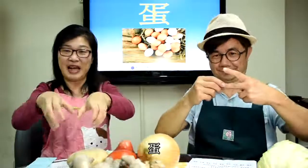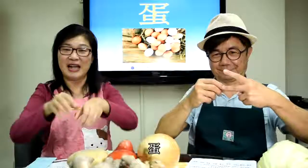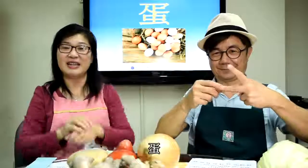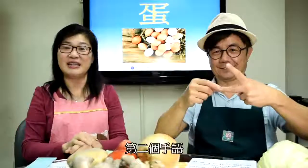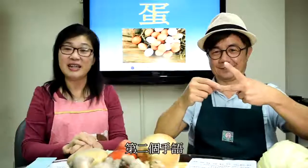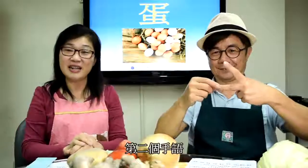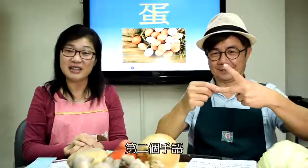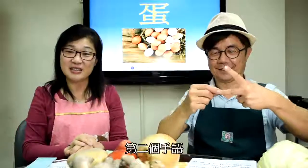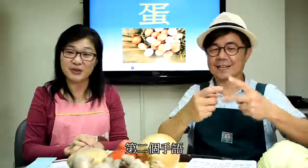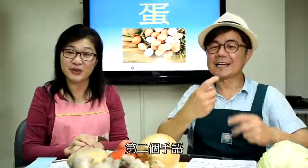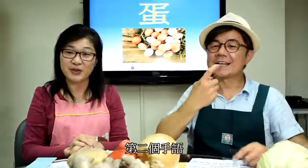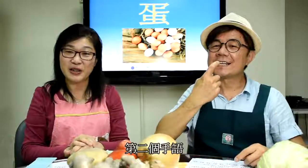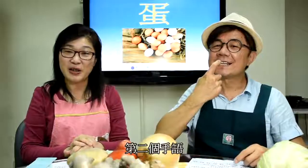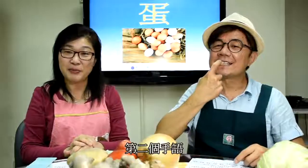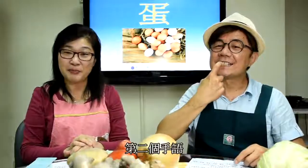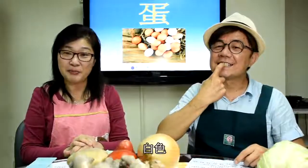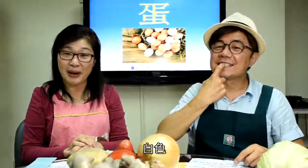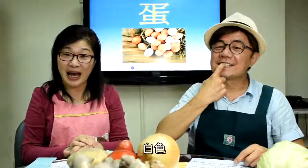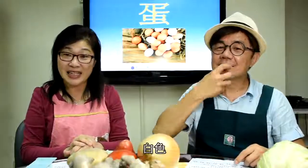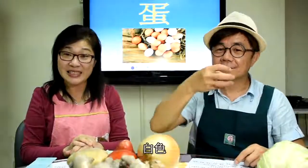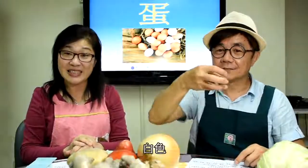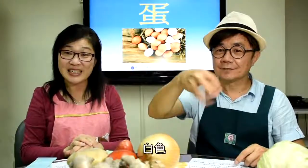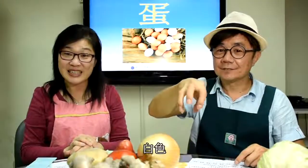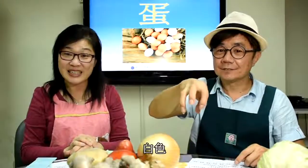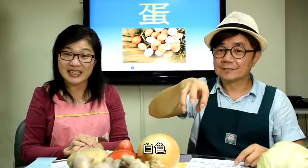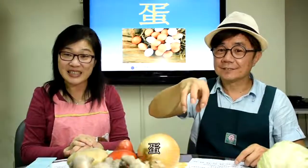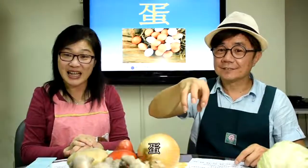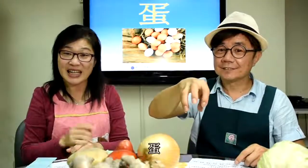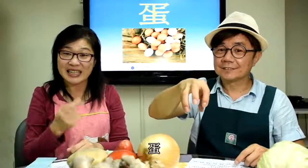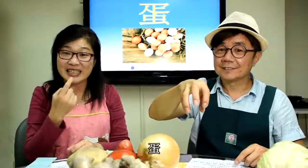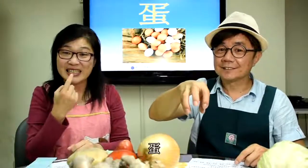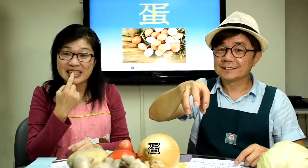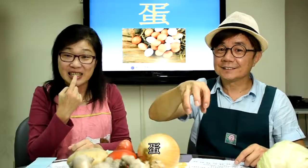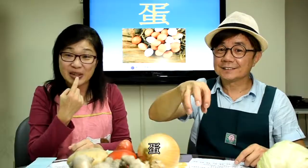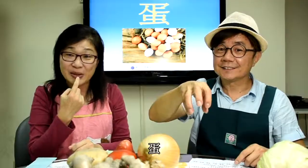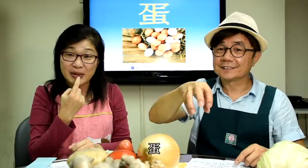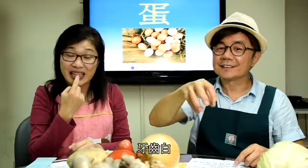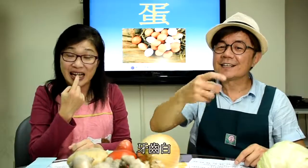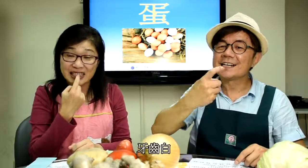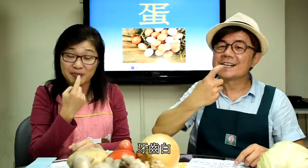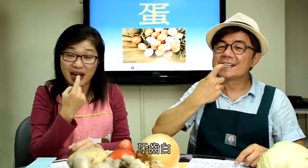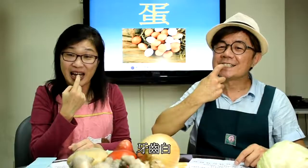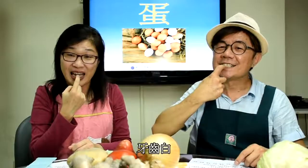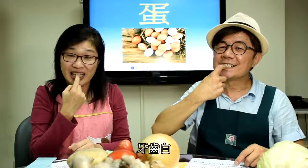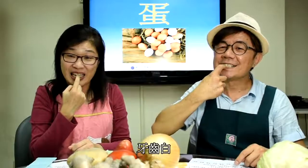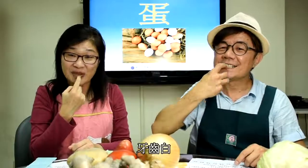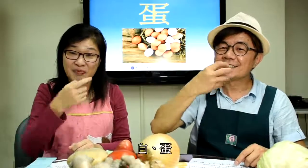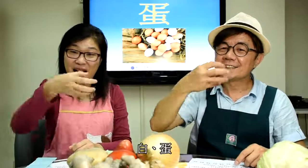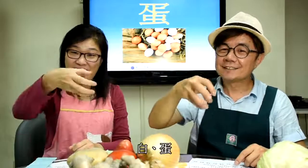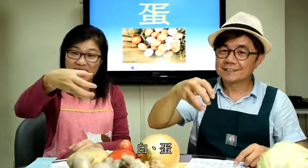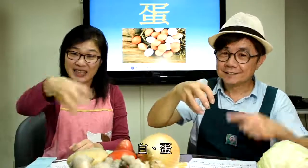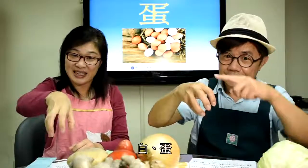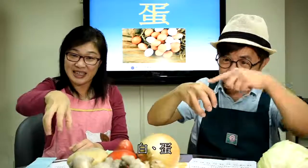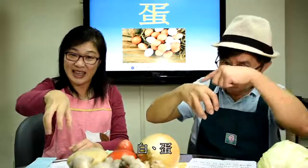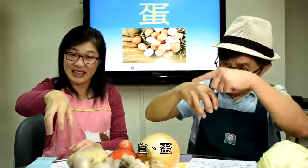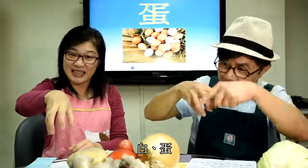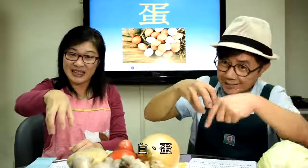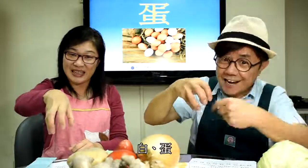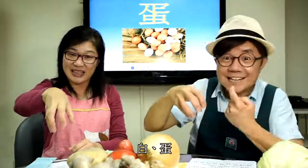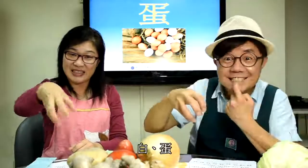第二个手语，白色蛋。牙齿白，白蛋，这个